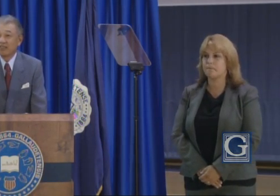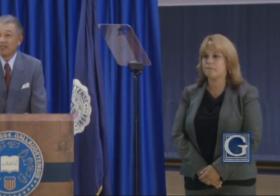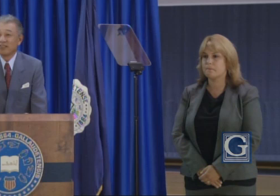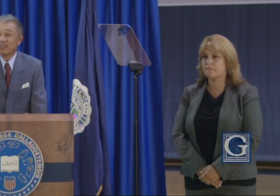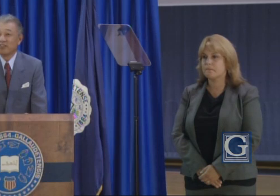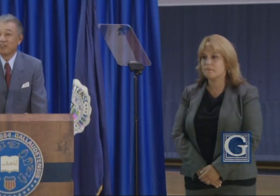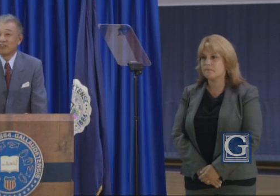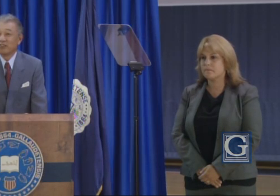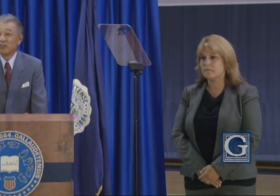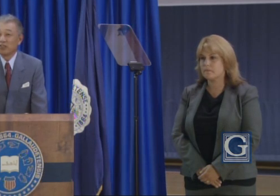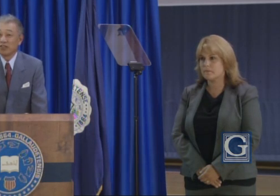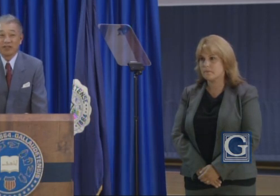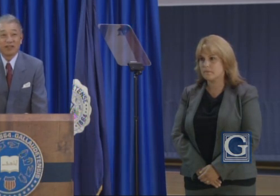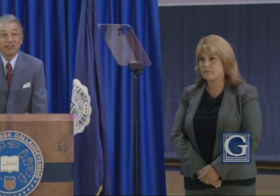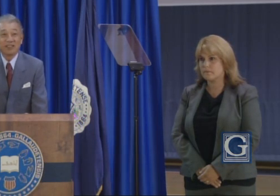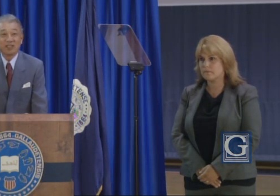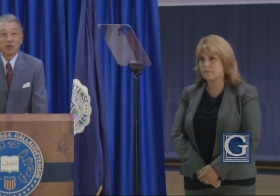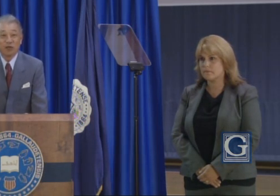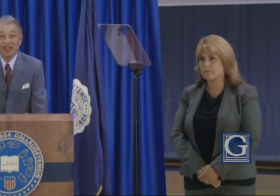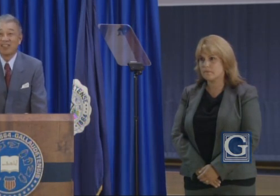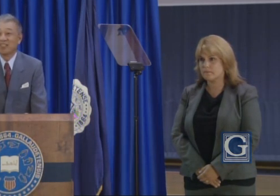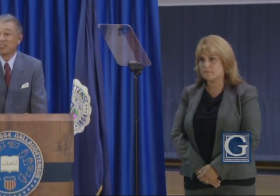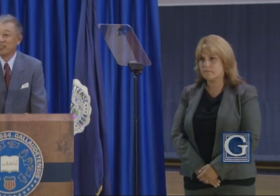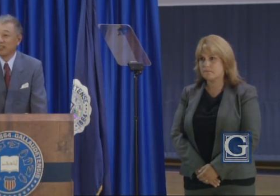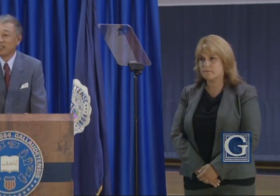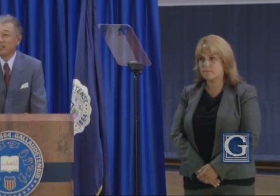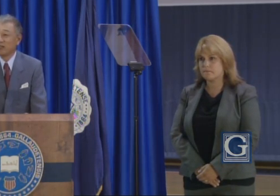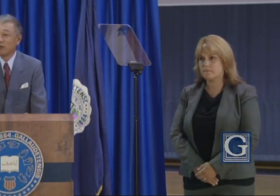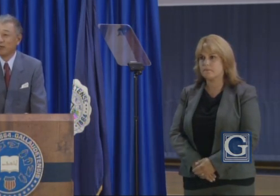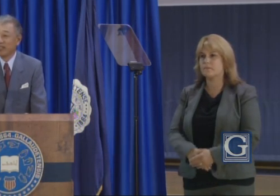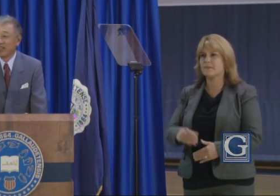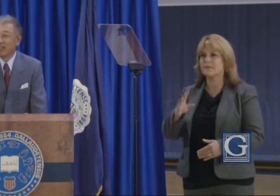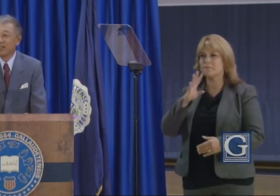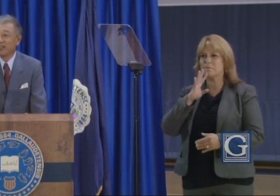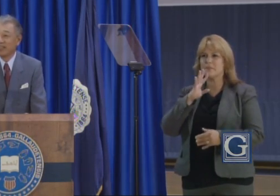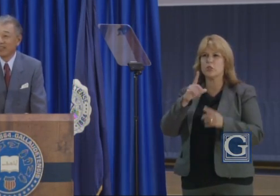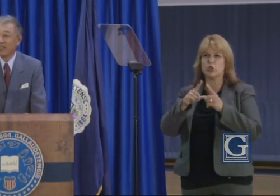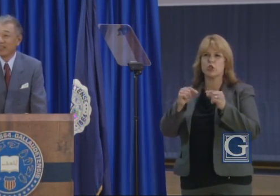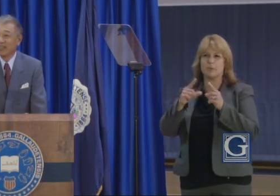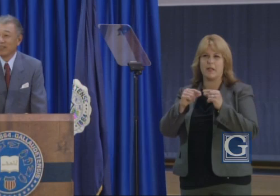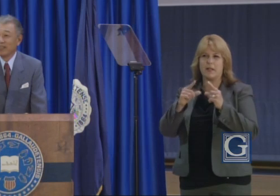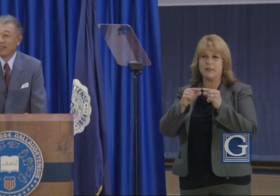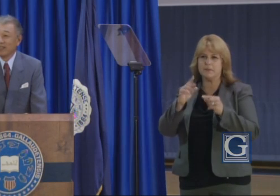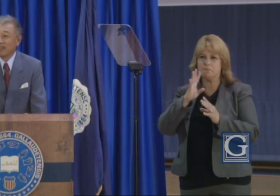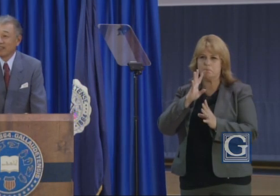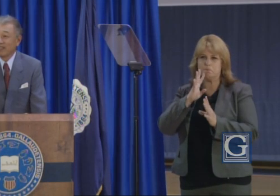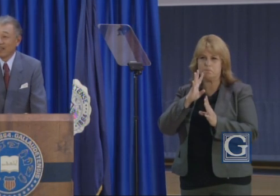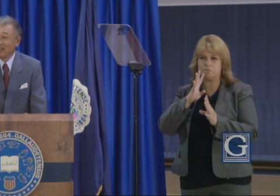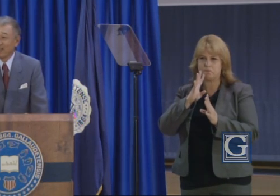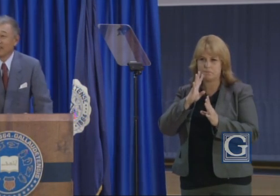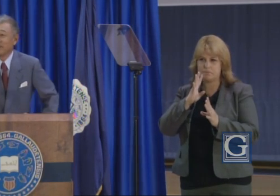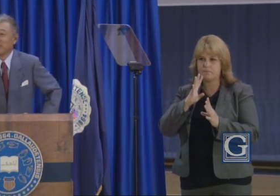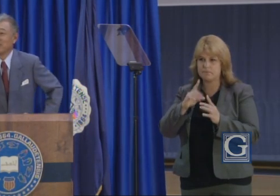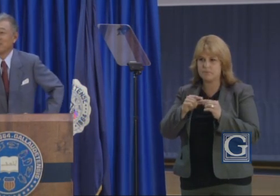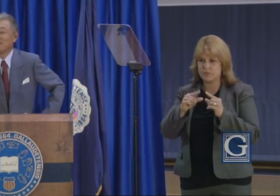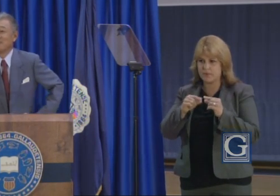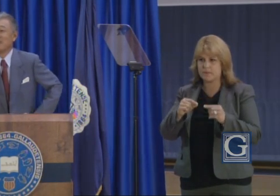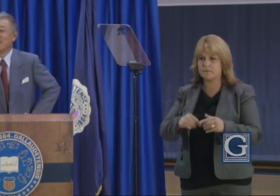私の兄弟たちにお目にかかれて大変嬉しいです